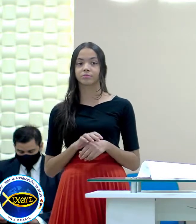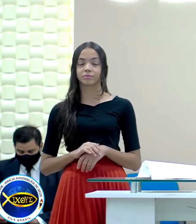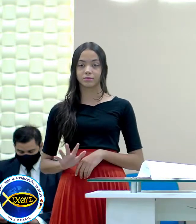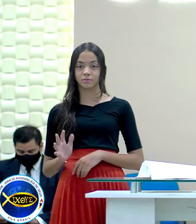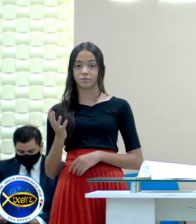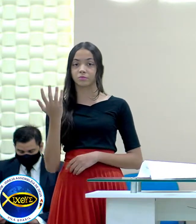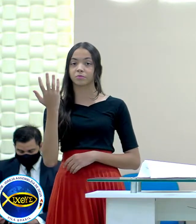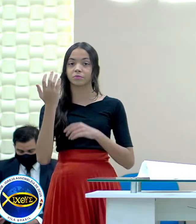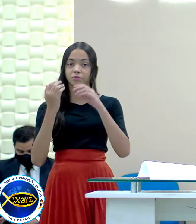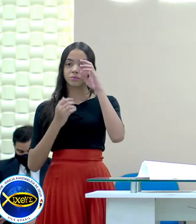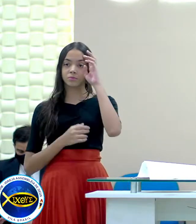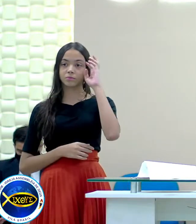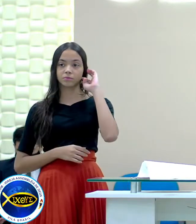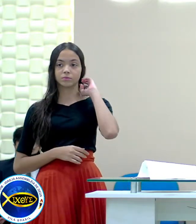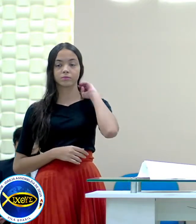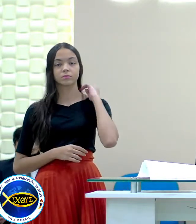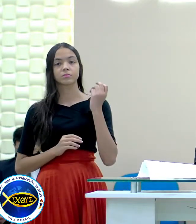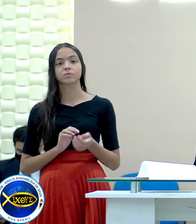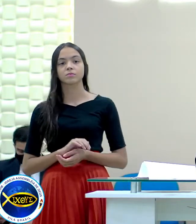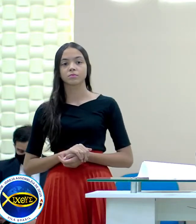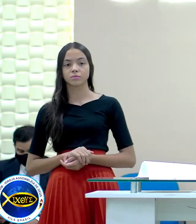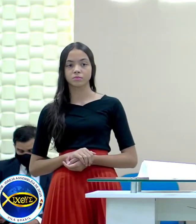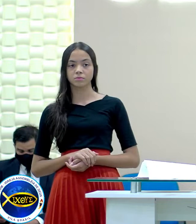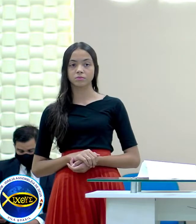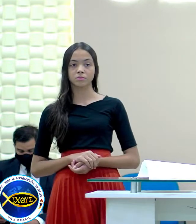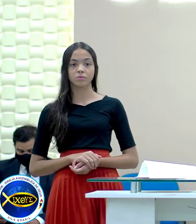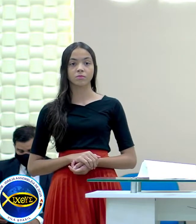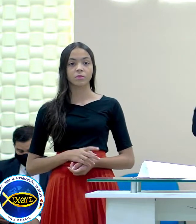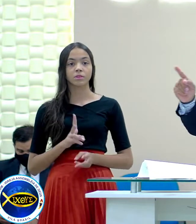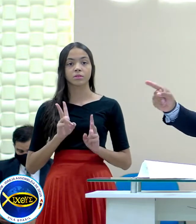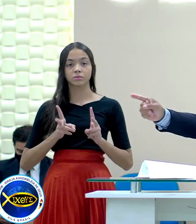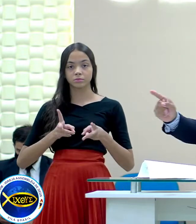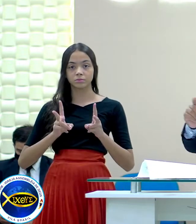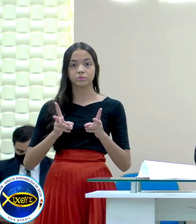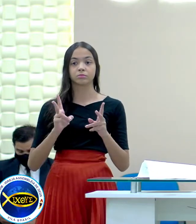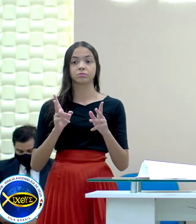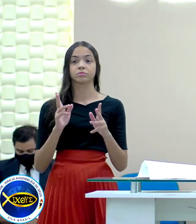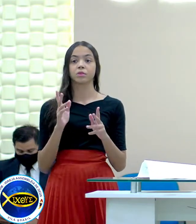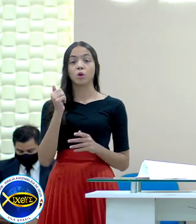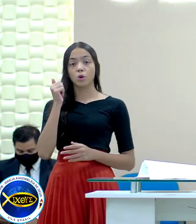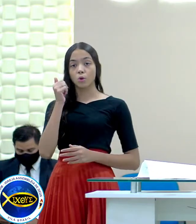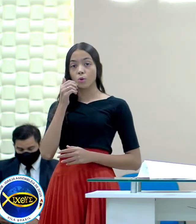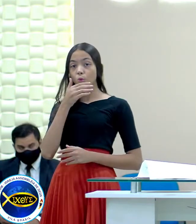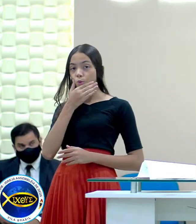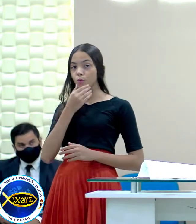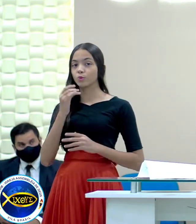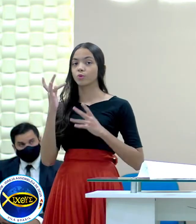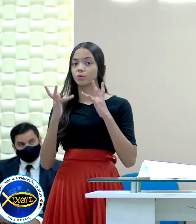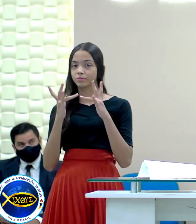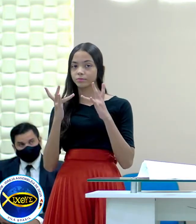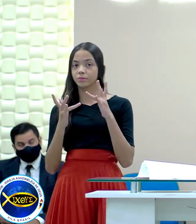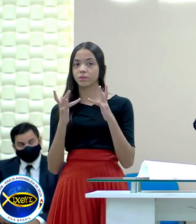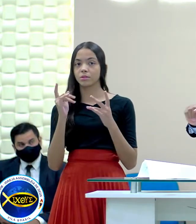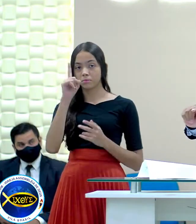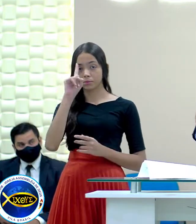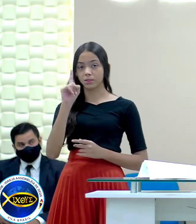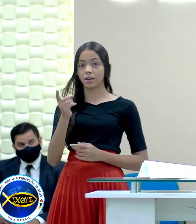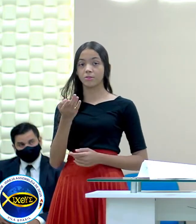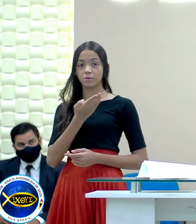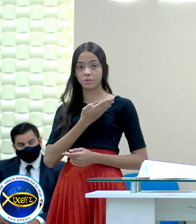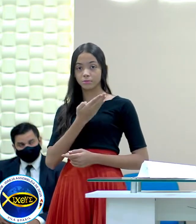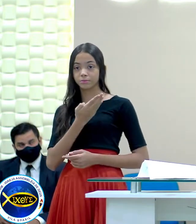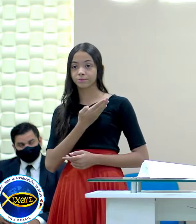De tempos em tempos, o noivo mandava um amigo à casa da noiva, E este amigo levava presentes à